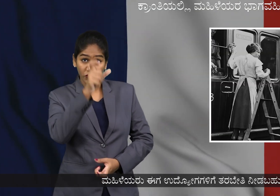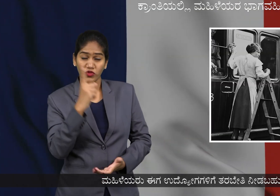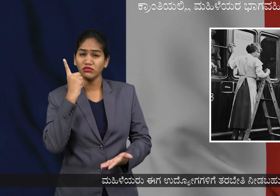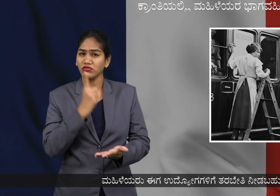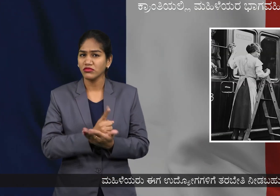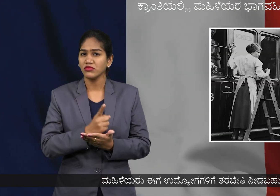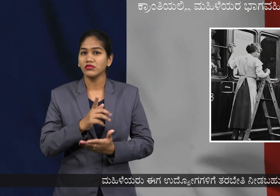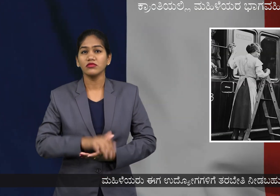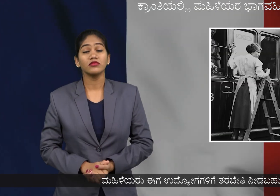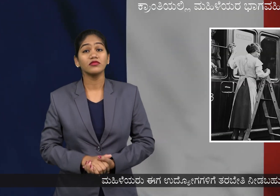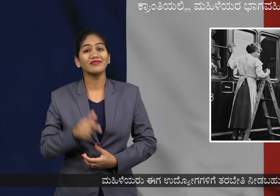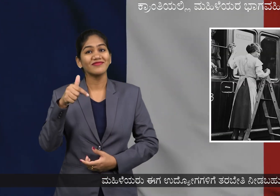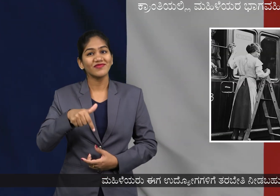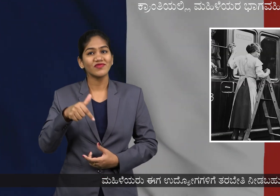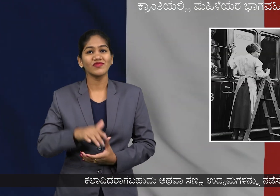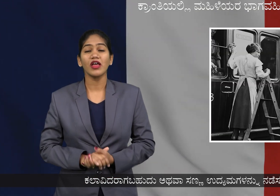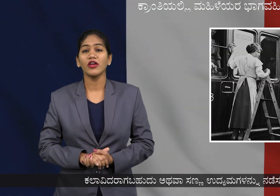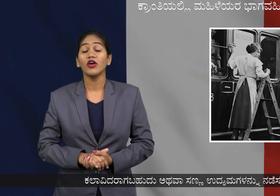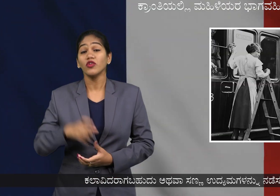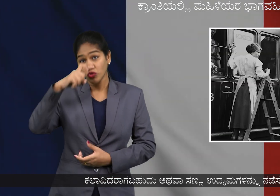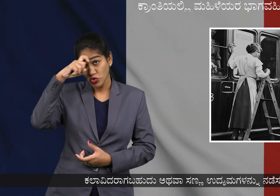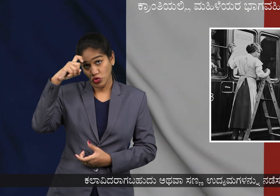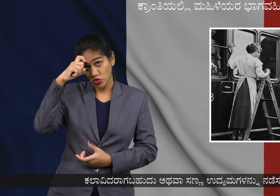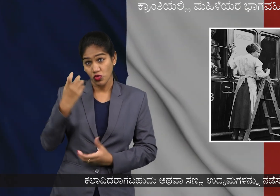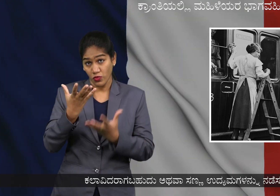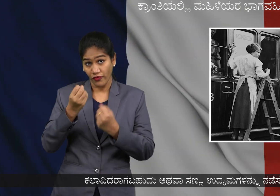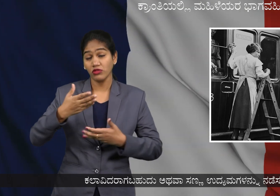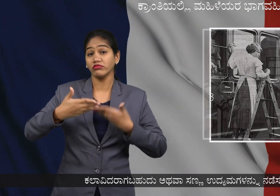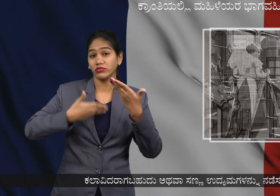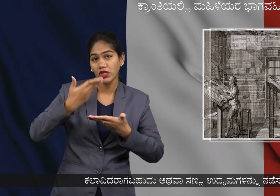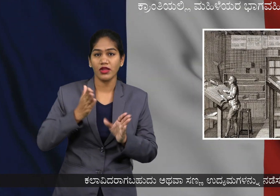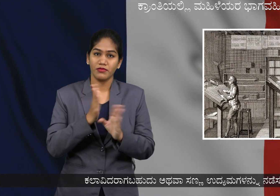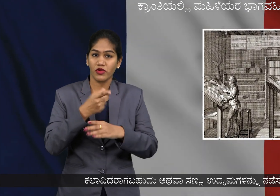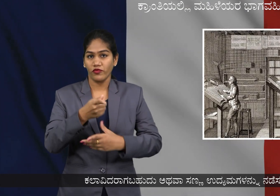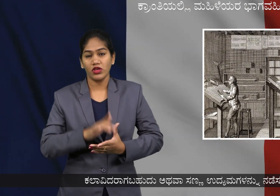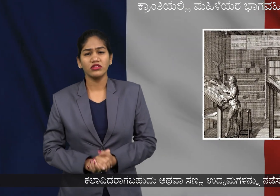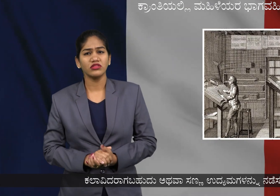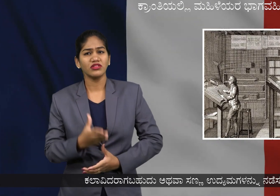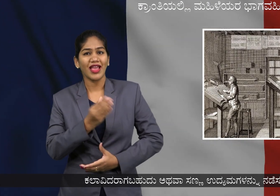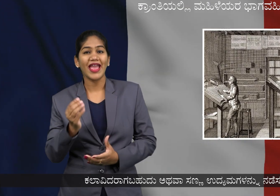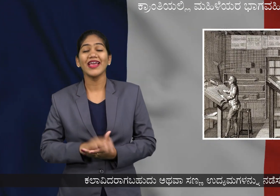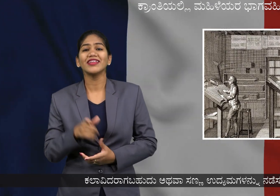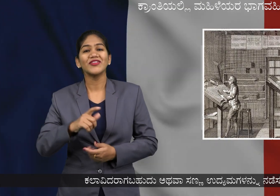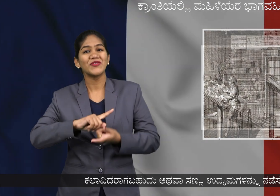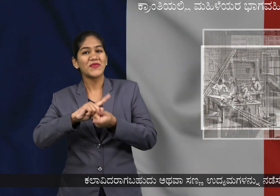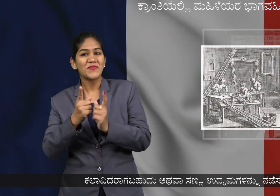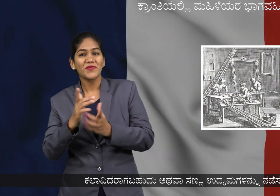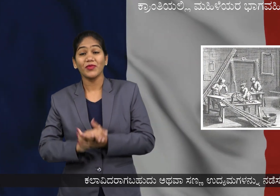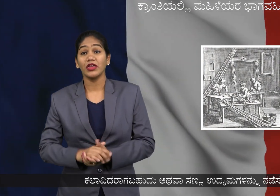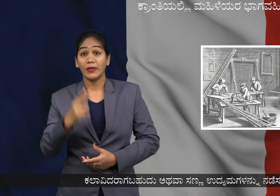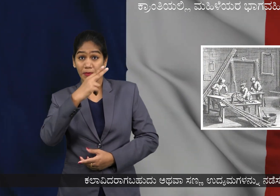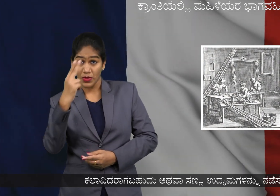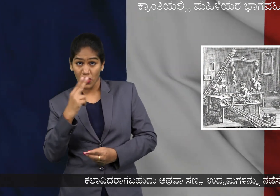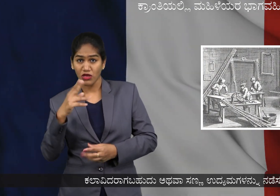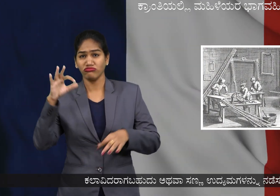ಮಹಿಳೆಯರು ಈಗ ಉದ್ಯೋಗಗಳಿಗೆ ತರಬೇತಿ ನೀಡಬಹುದು, ಕಲಾವಿದರಾಗಬಹುದು ಅಥವಾ ಸಣ್ಣ ಉದ್ಯಮಗಳನ್ನ ನಡೆಸಬಹುದು.